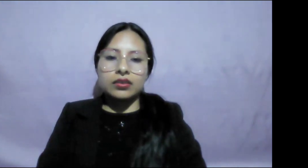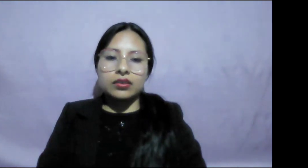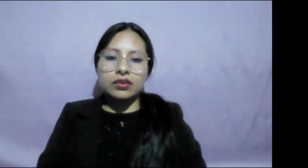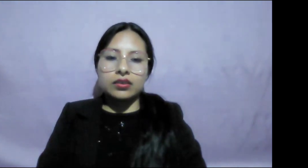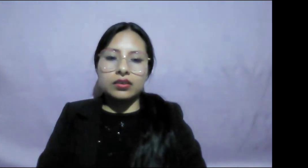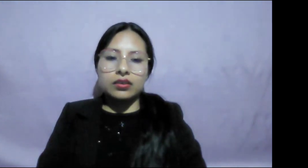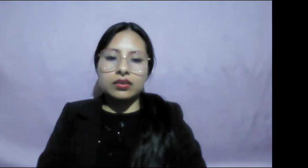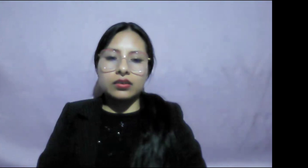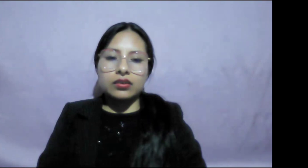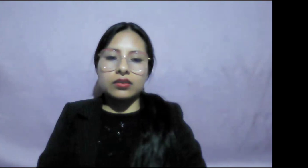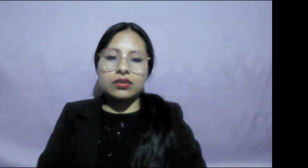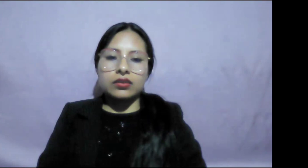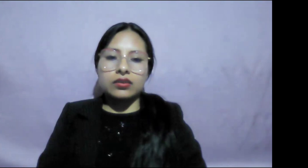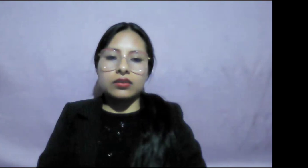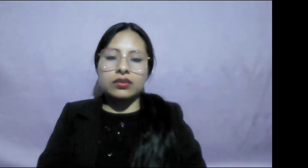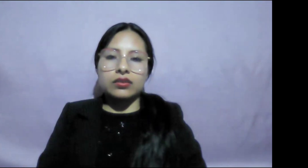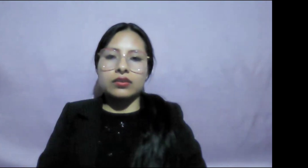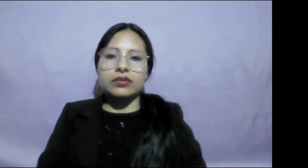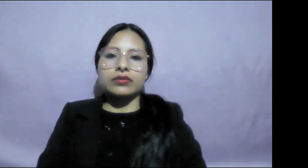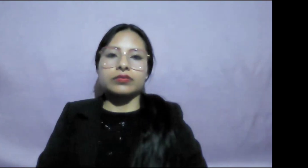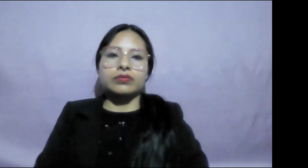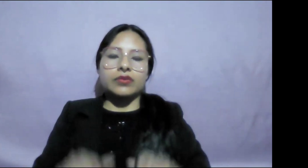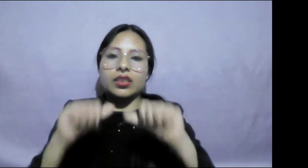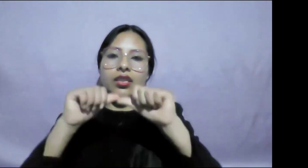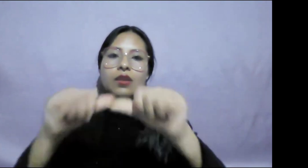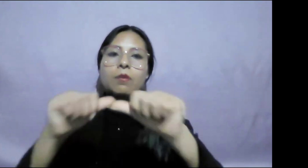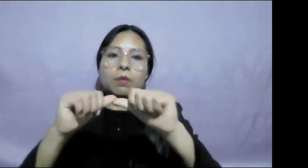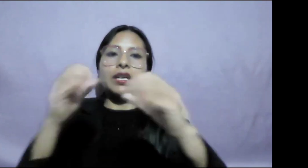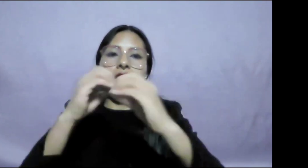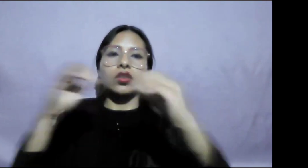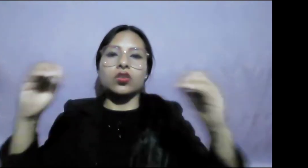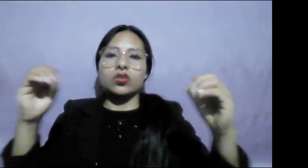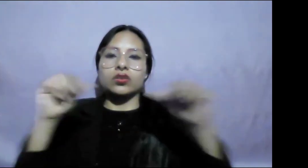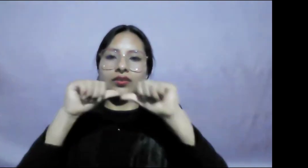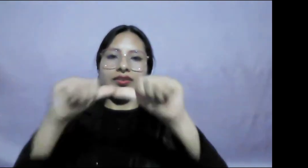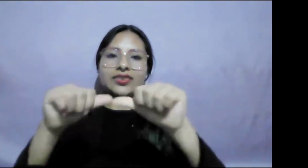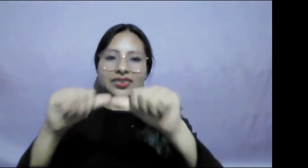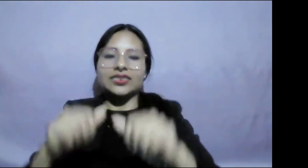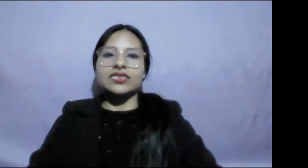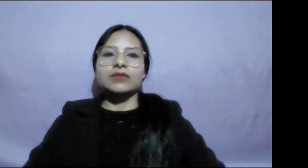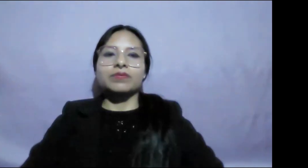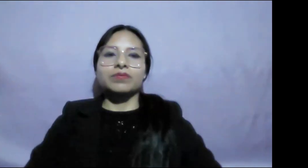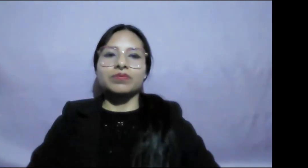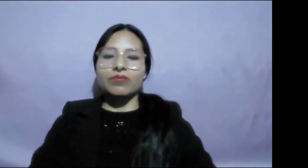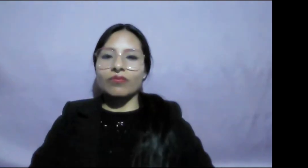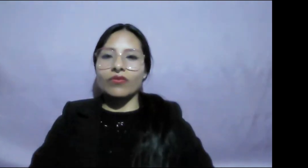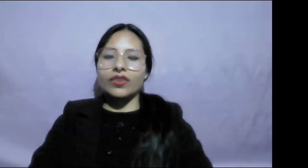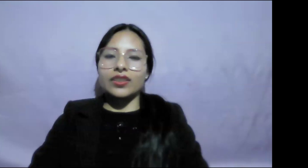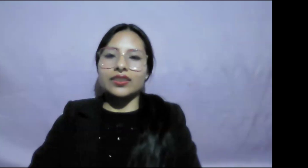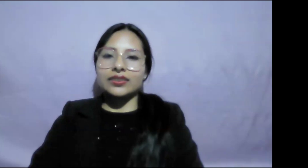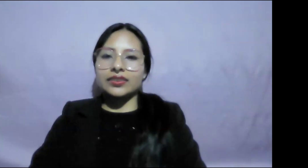veces lo mismo pero hemos preguntado a los ordos Ahí lo dejamos no queremos discutir Sí